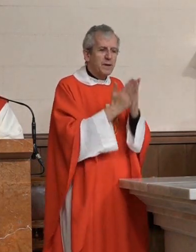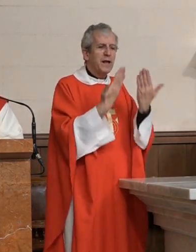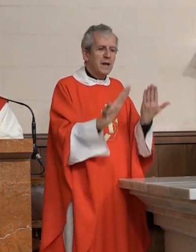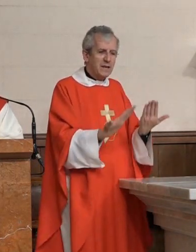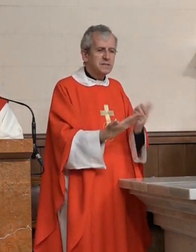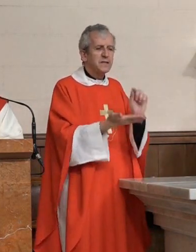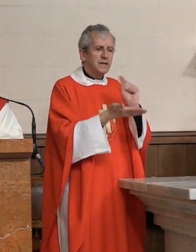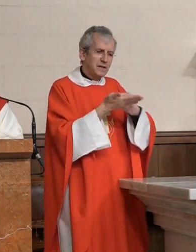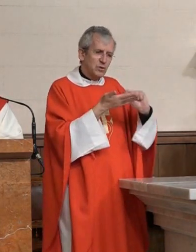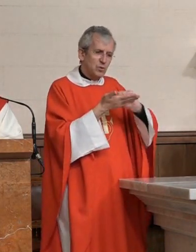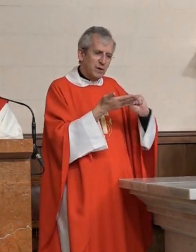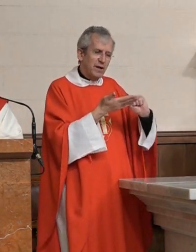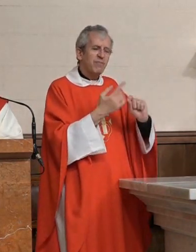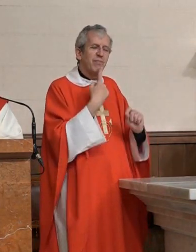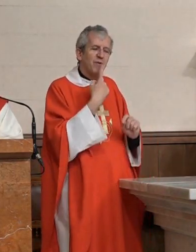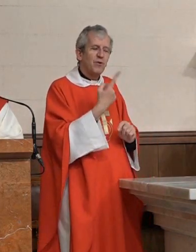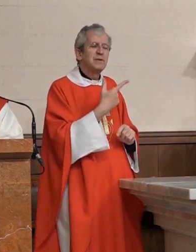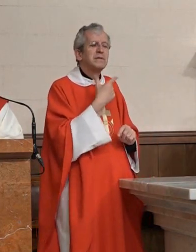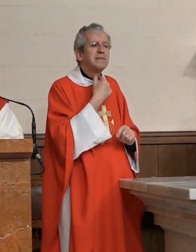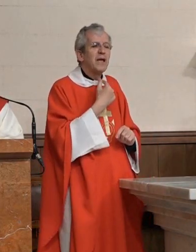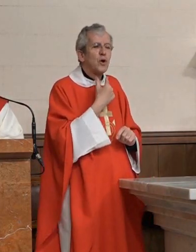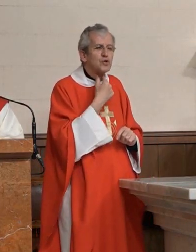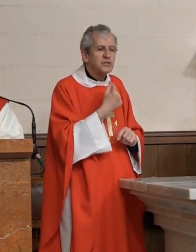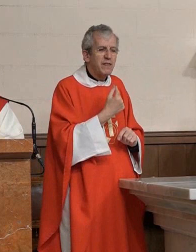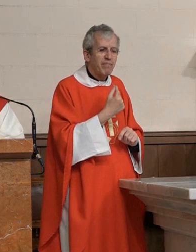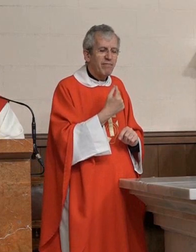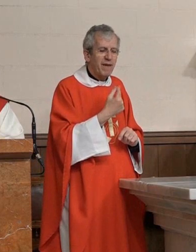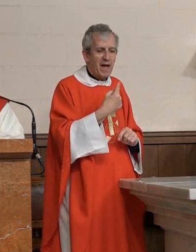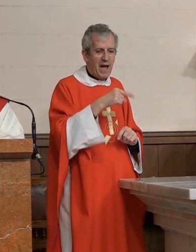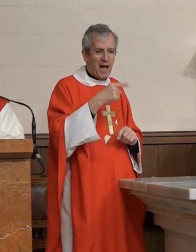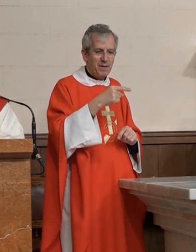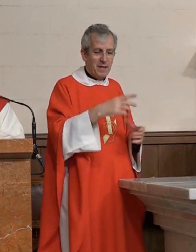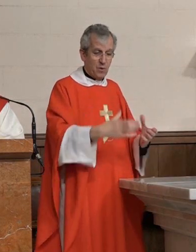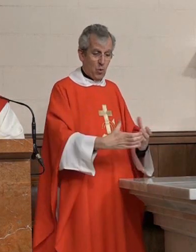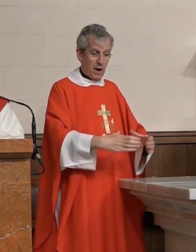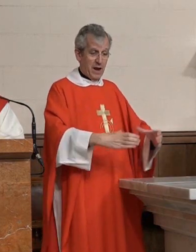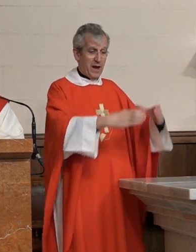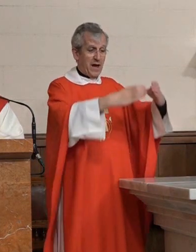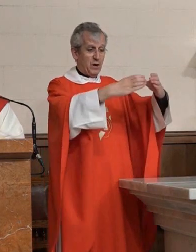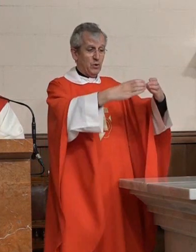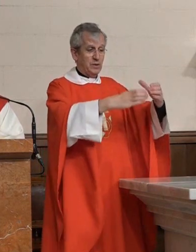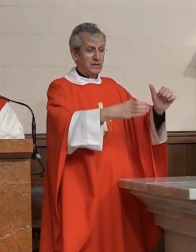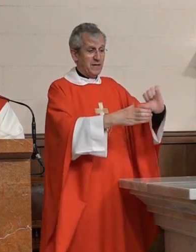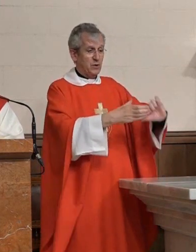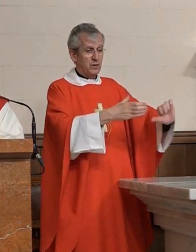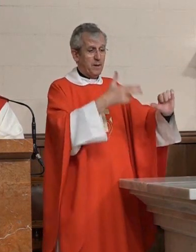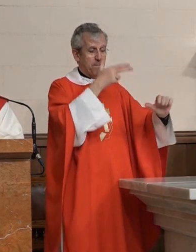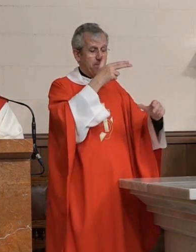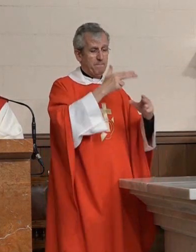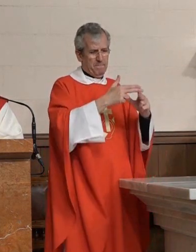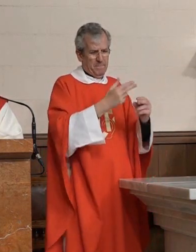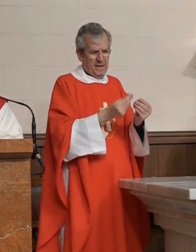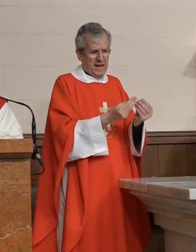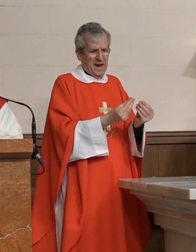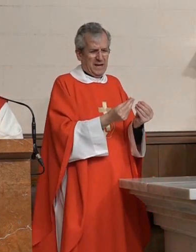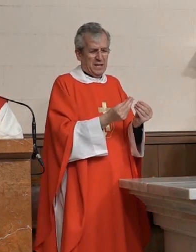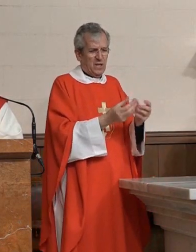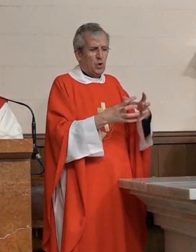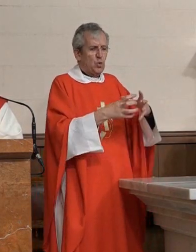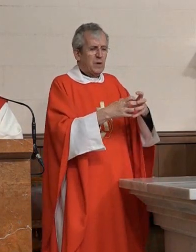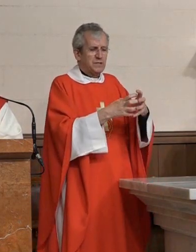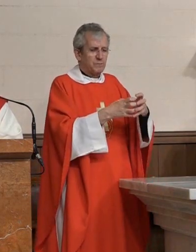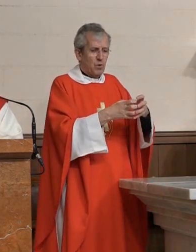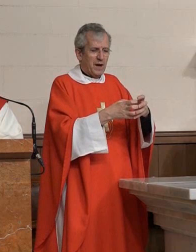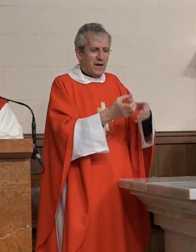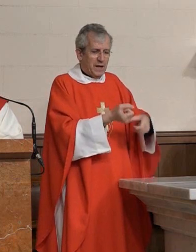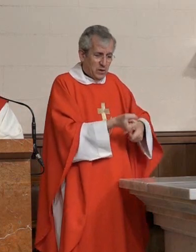dijo: Tengo sed. Había allí un jarro lleno de vinagre, y sujetando una esponja